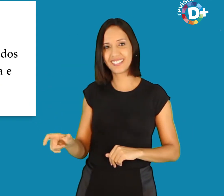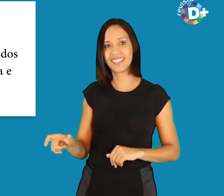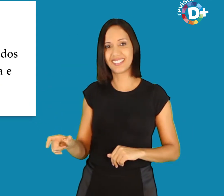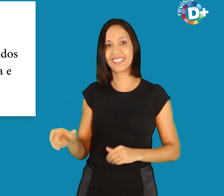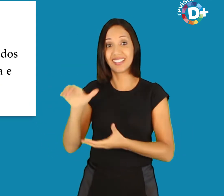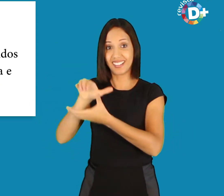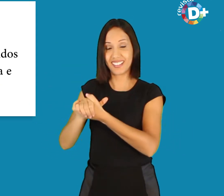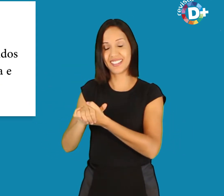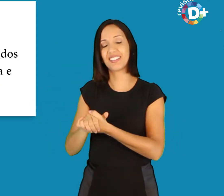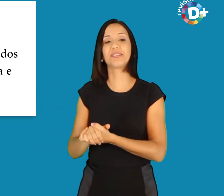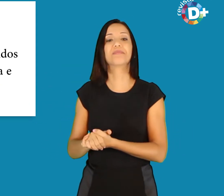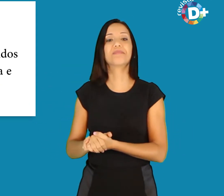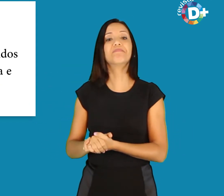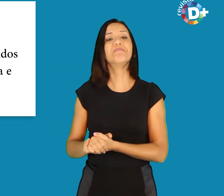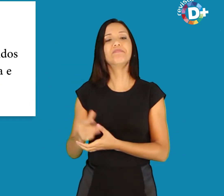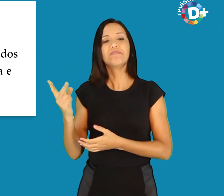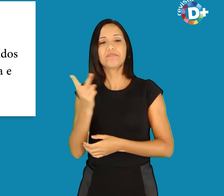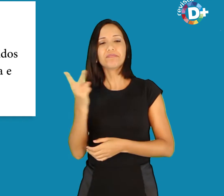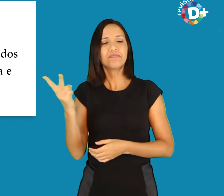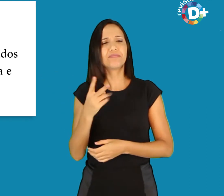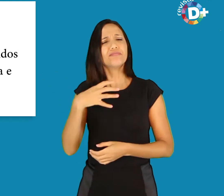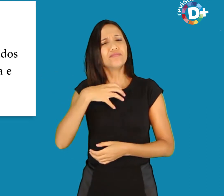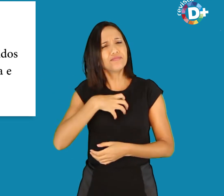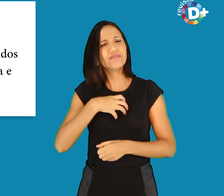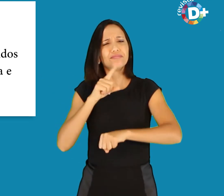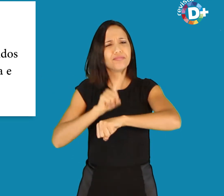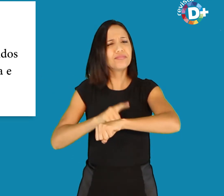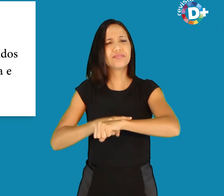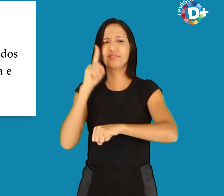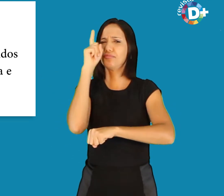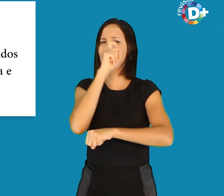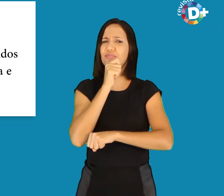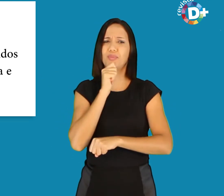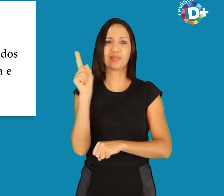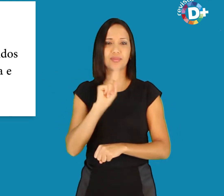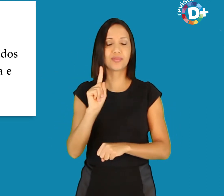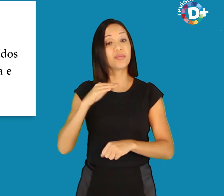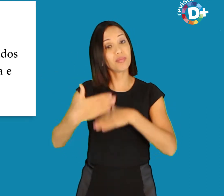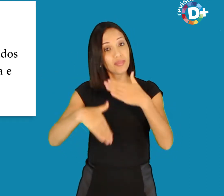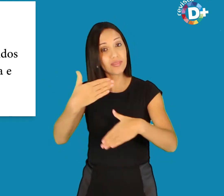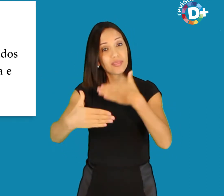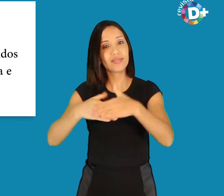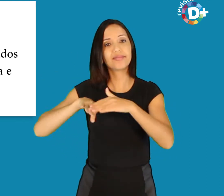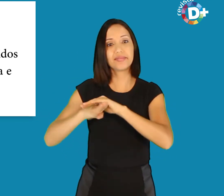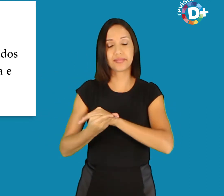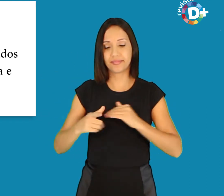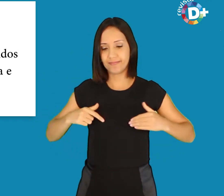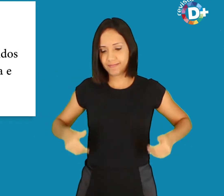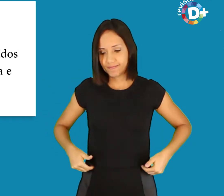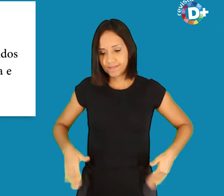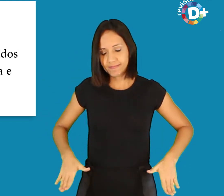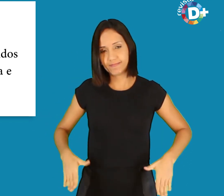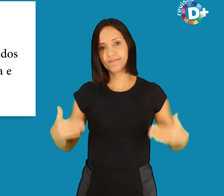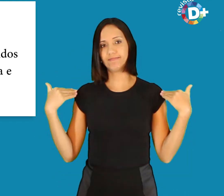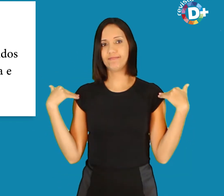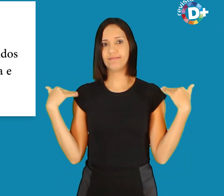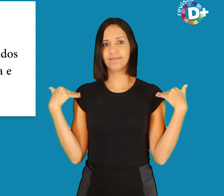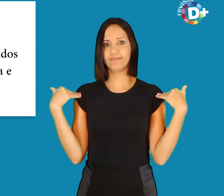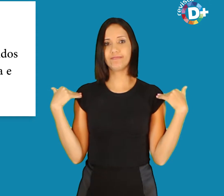há também a paralisia buba que acomete os músculos envolvidos na respiração deglutição fala e